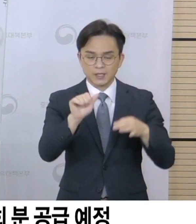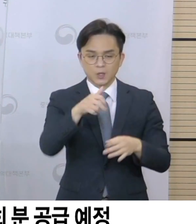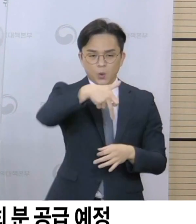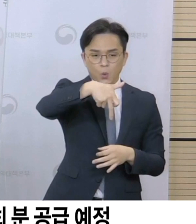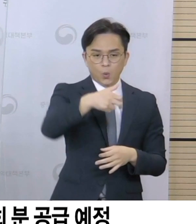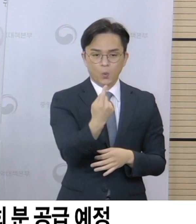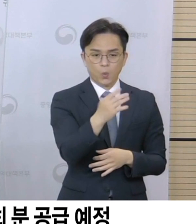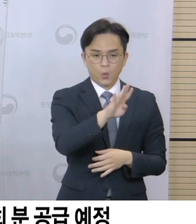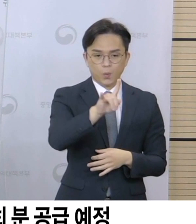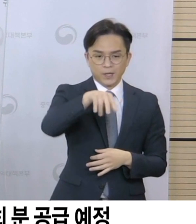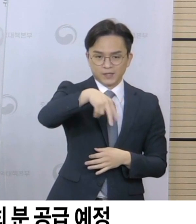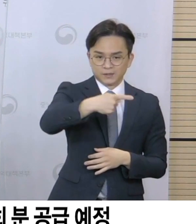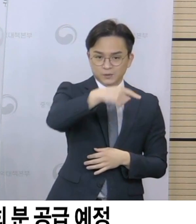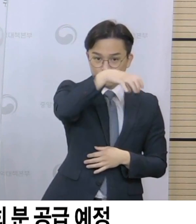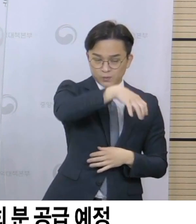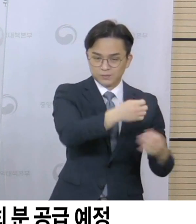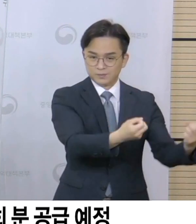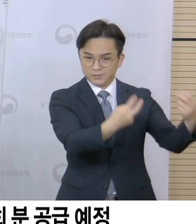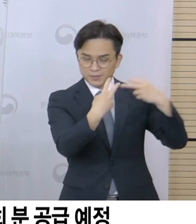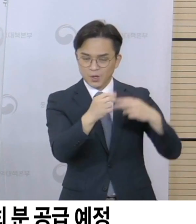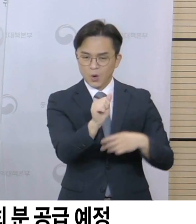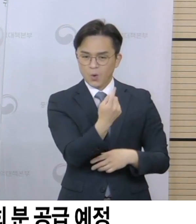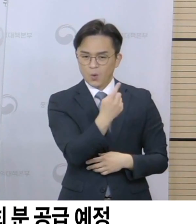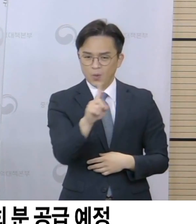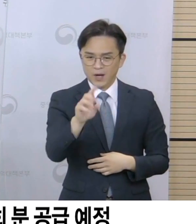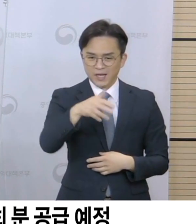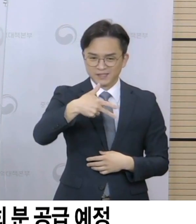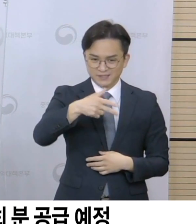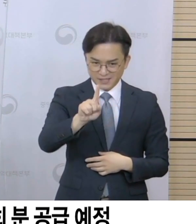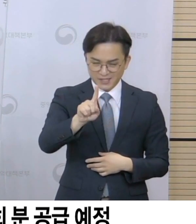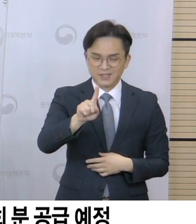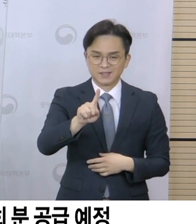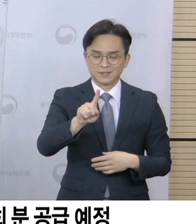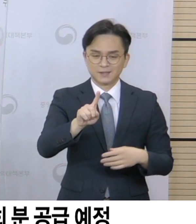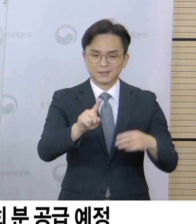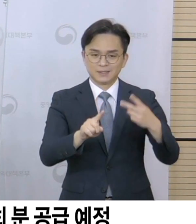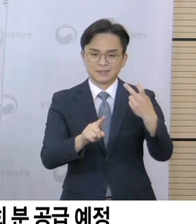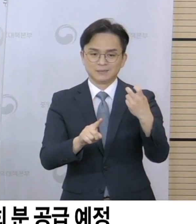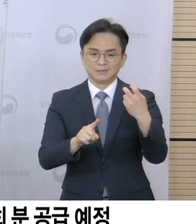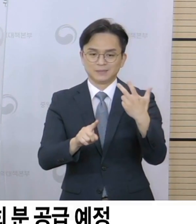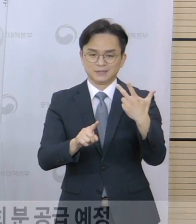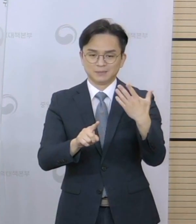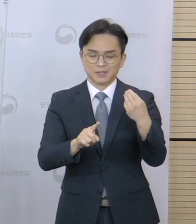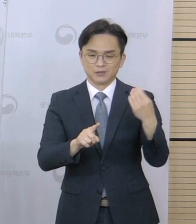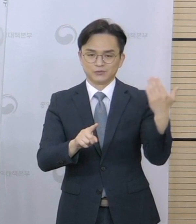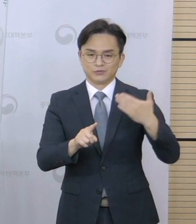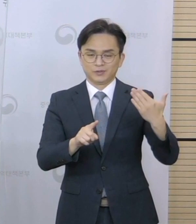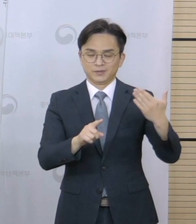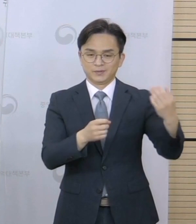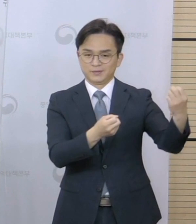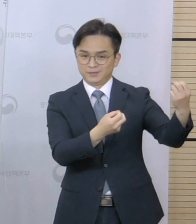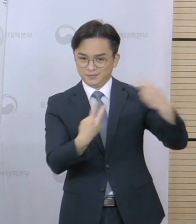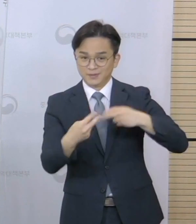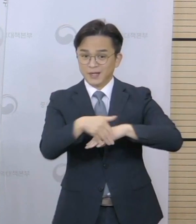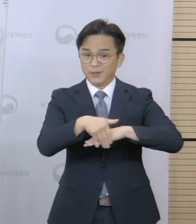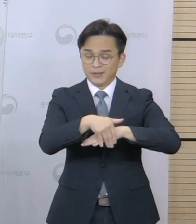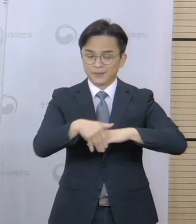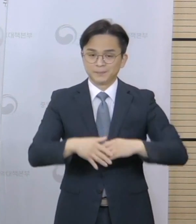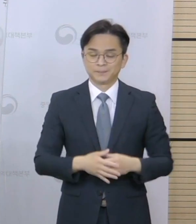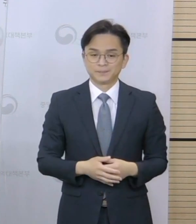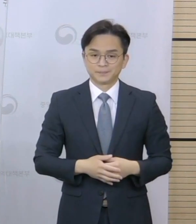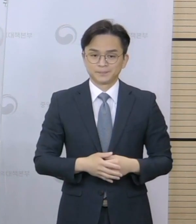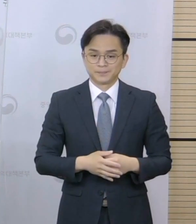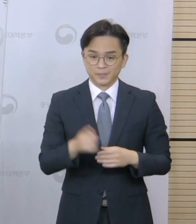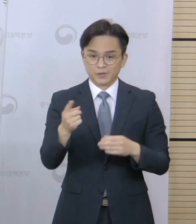파이 자 100cm 297,000 의 분이 콩 컵 될 예정입니다 이물 양들을 포함하여